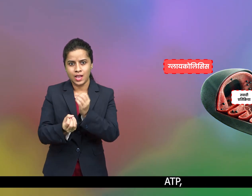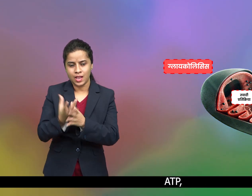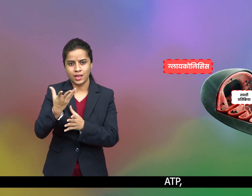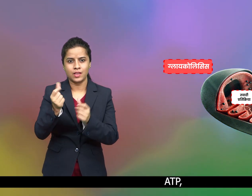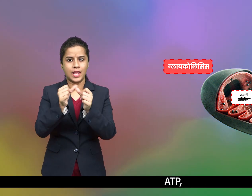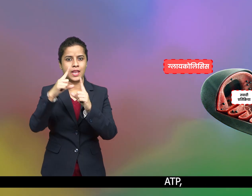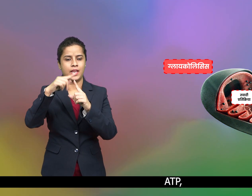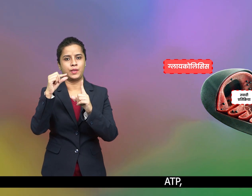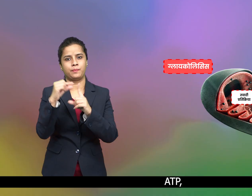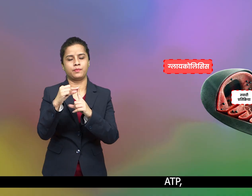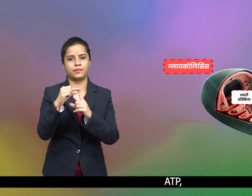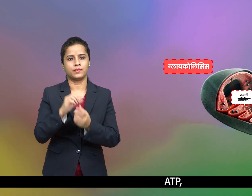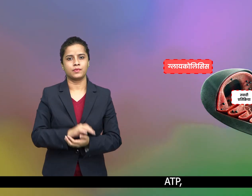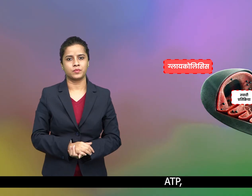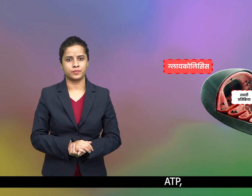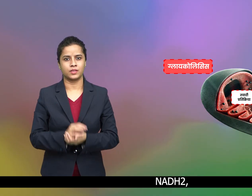एटीपी,